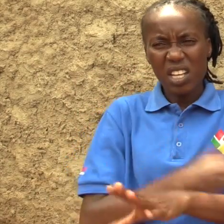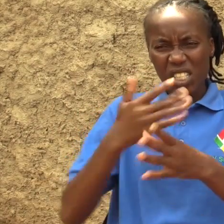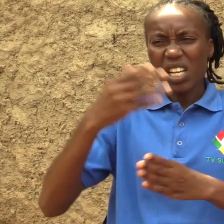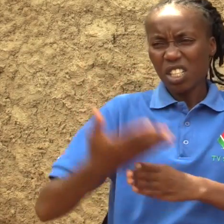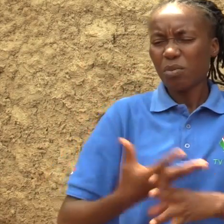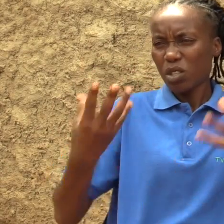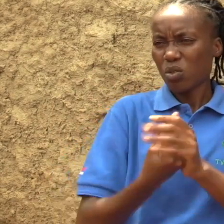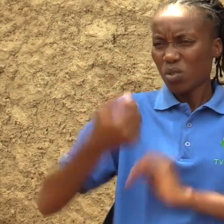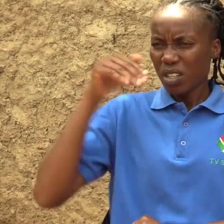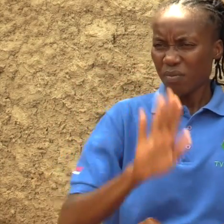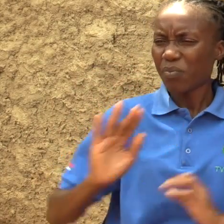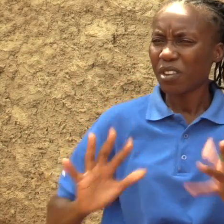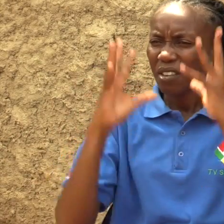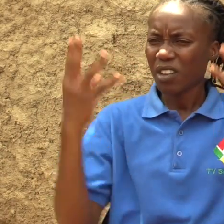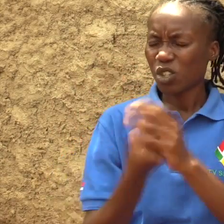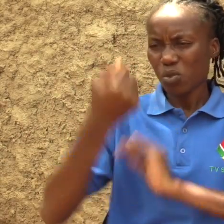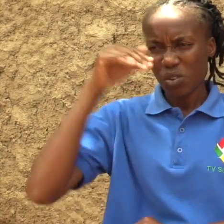vivemos com ela há muito tempo.